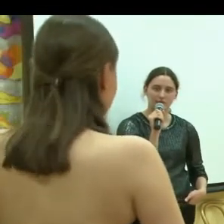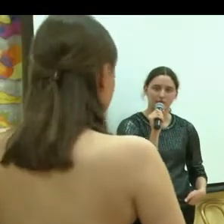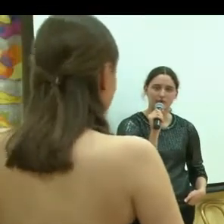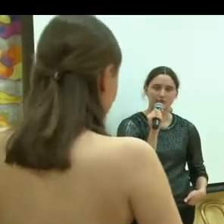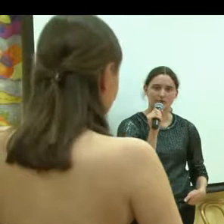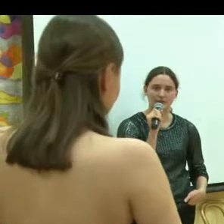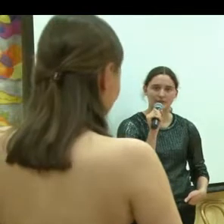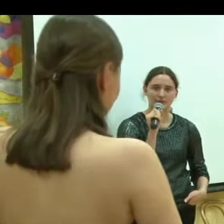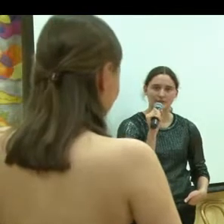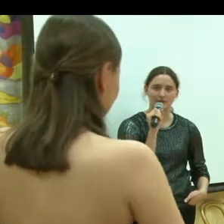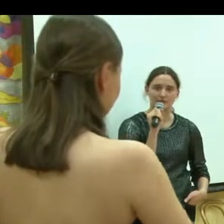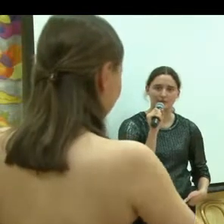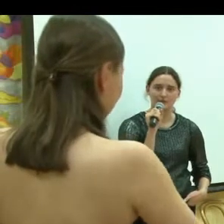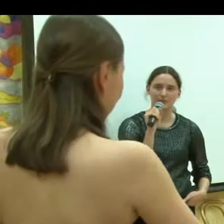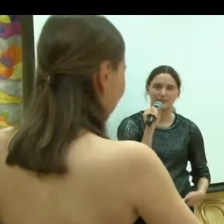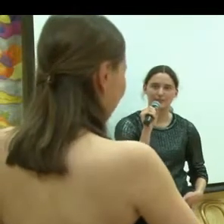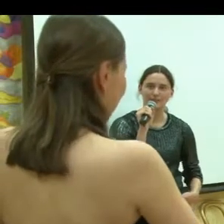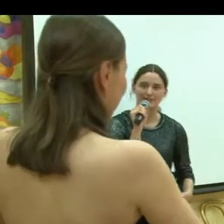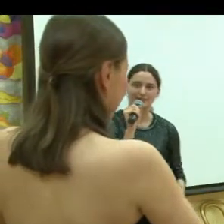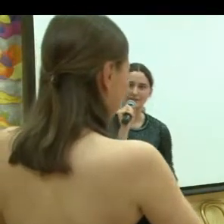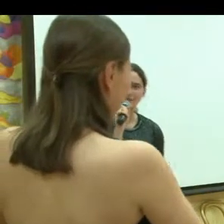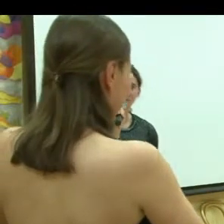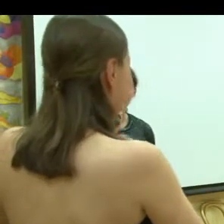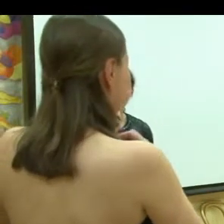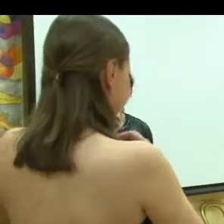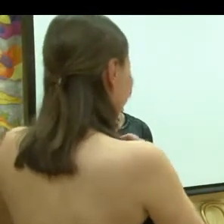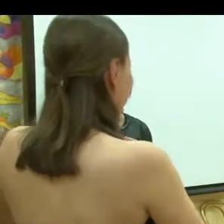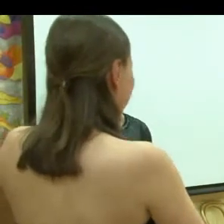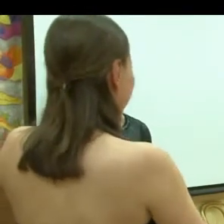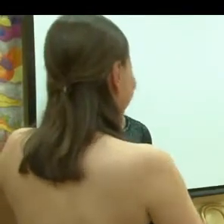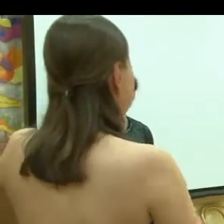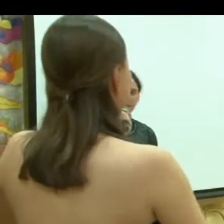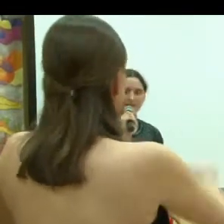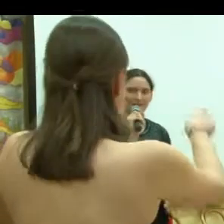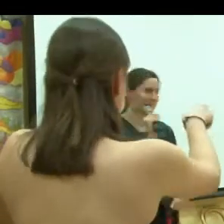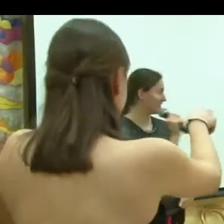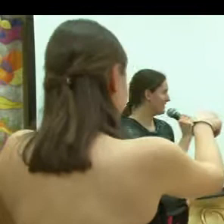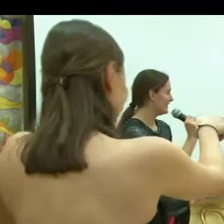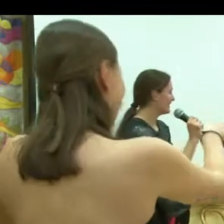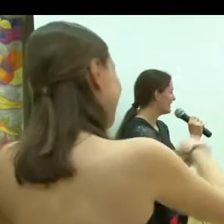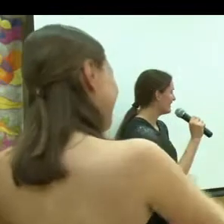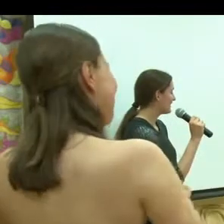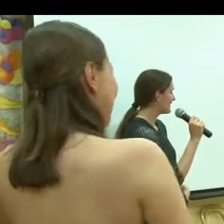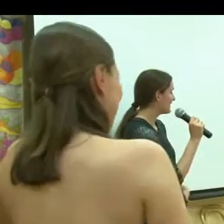się, takim różowym jest srebrny wisiorek w kształcie połowy serca, z tego co widzę. Sukienka jest...